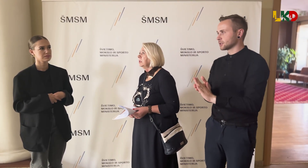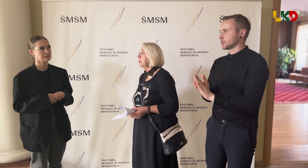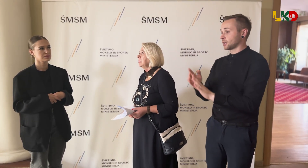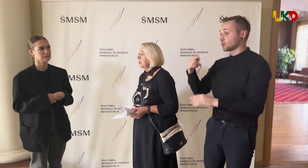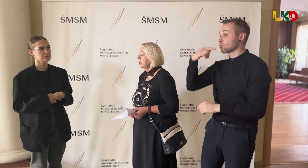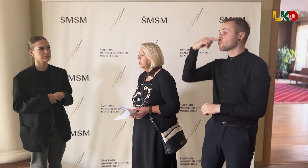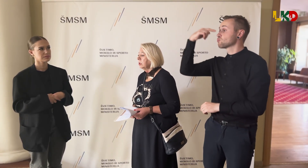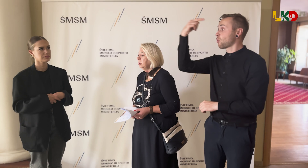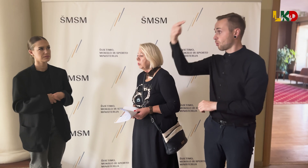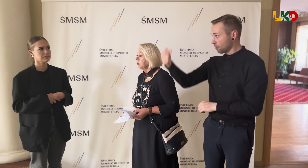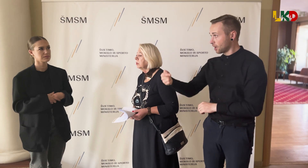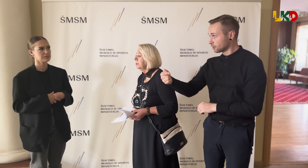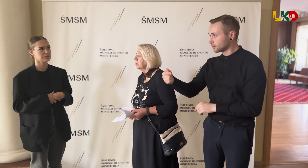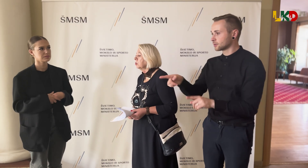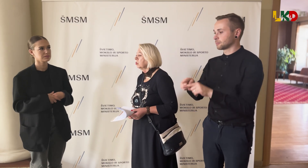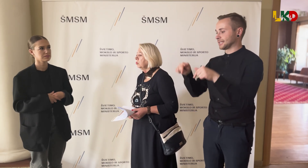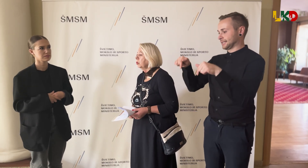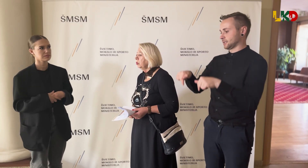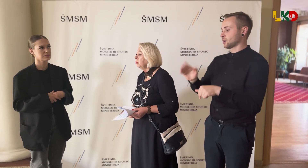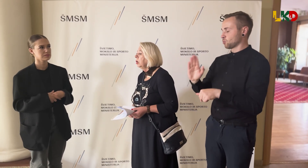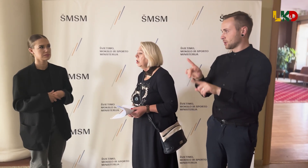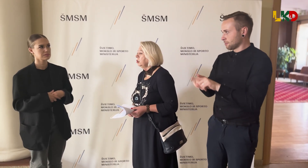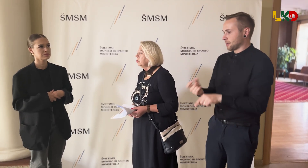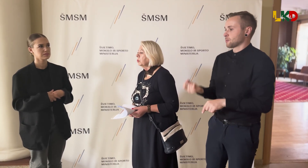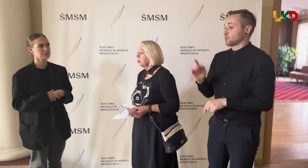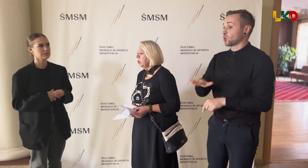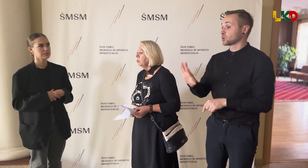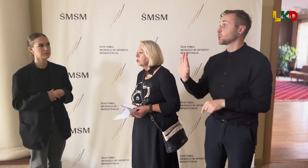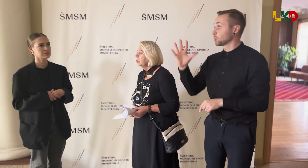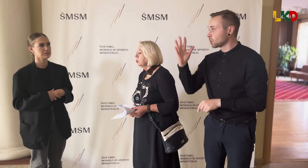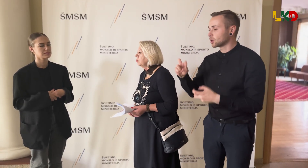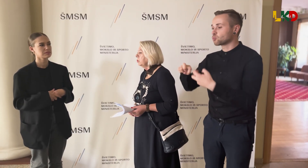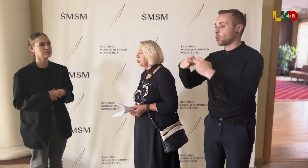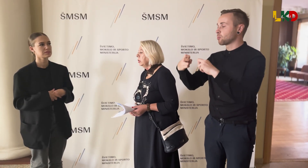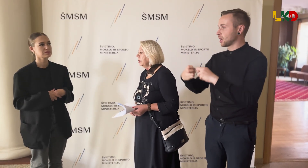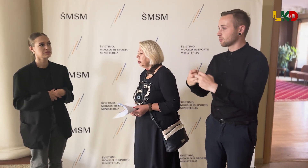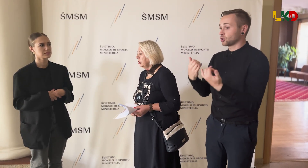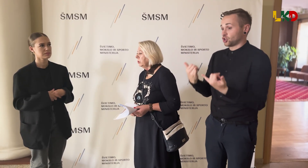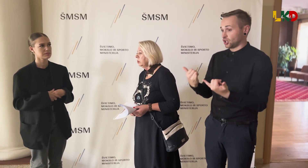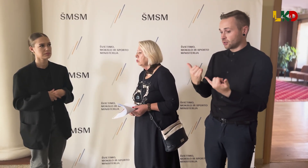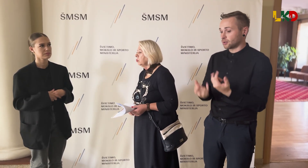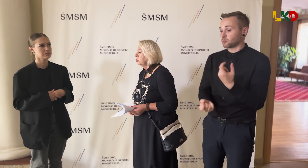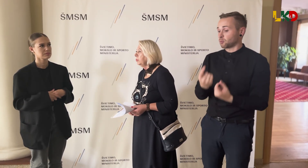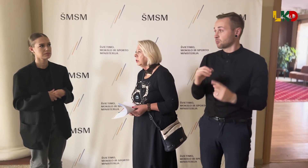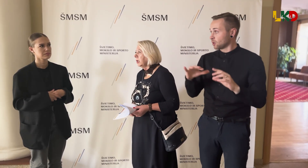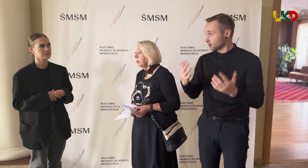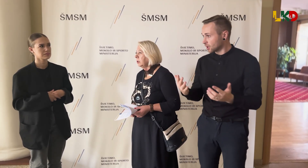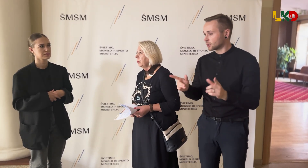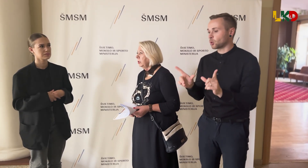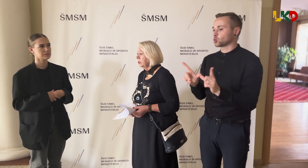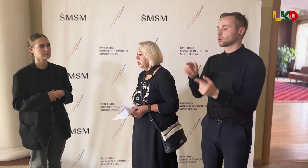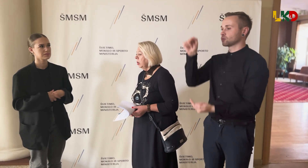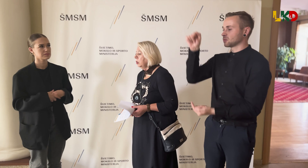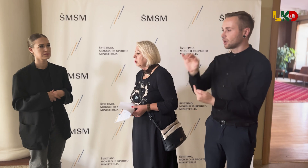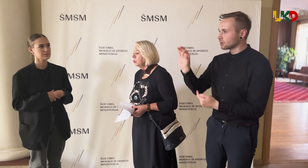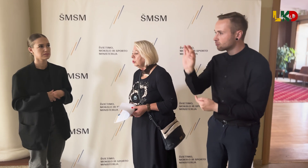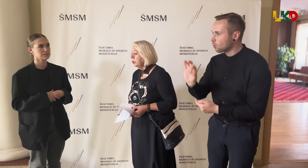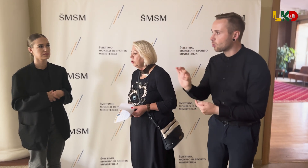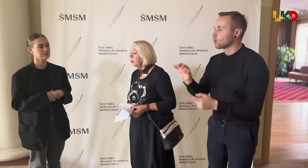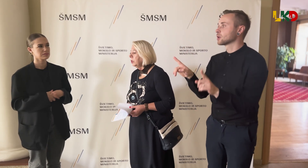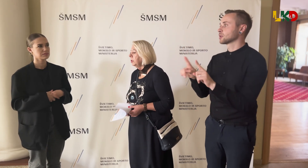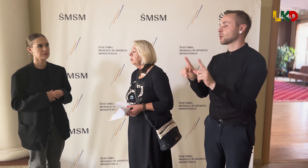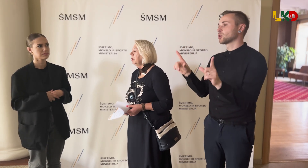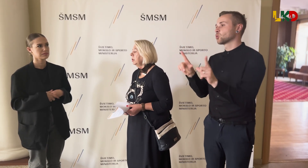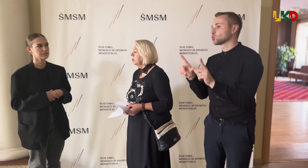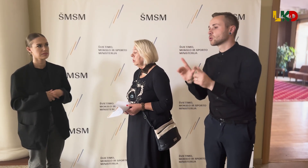kitais metais, sakykime, kad pas mus atsirastų mokinių. Šitas problemas, kurios buvo iškyvę šiandien, tai yra pačių pritaikymo įmonių, kurių